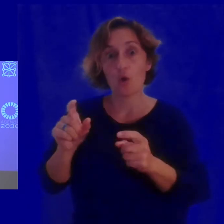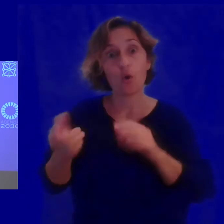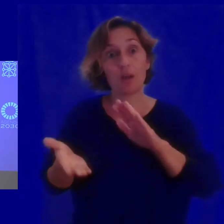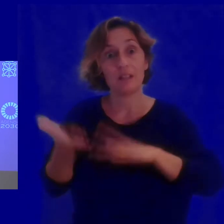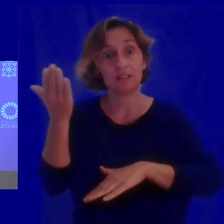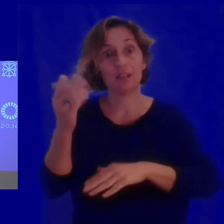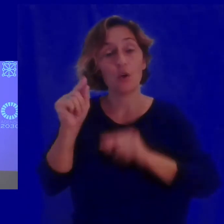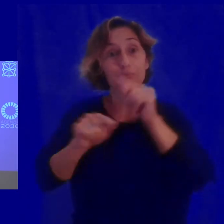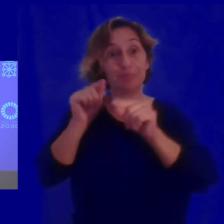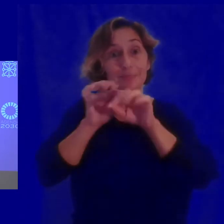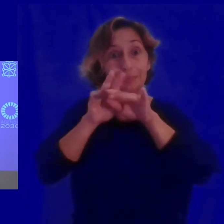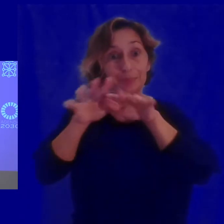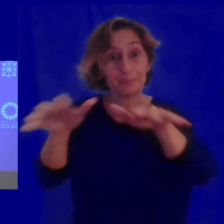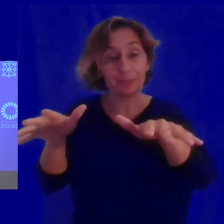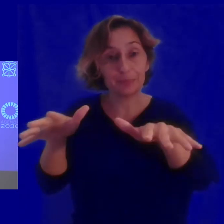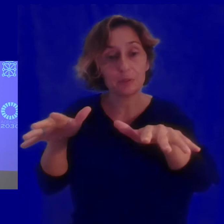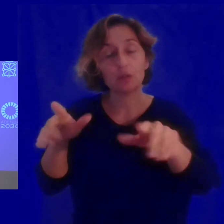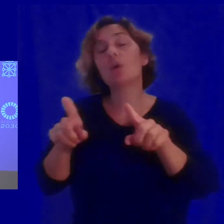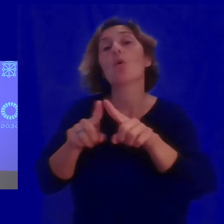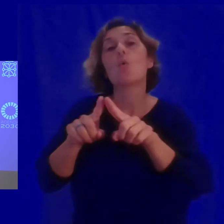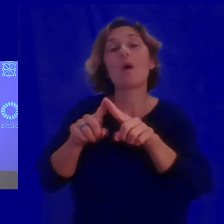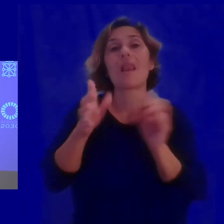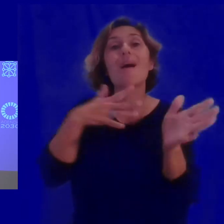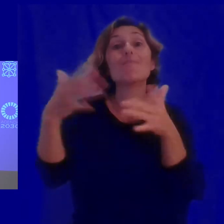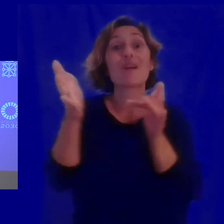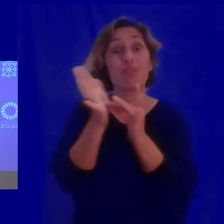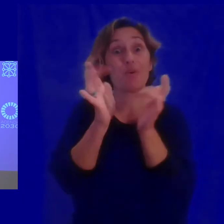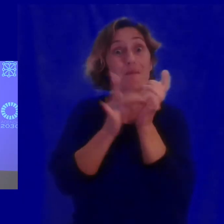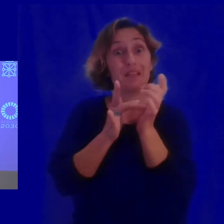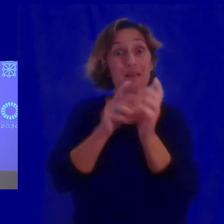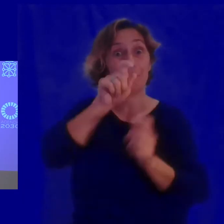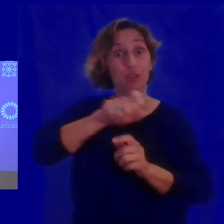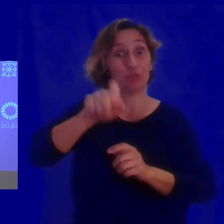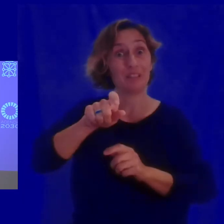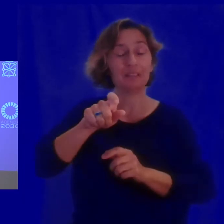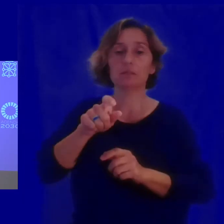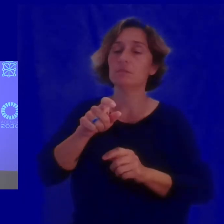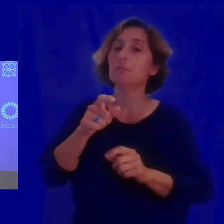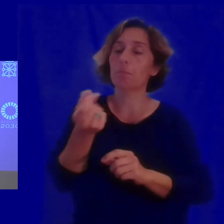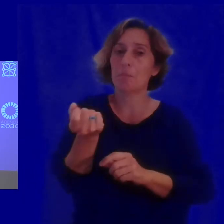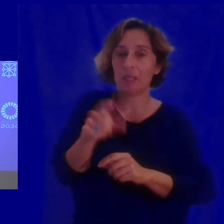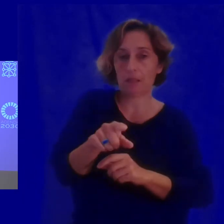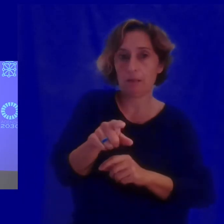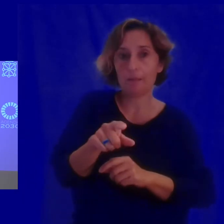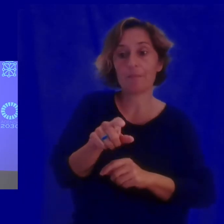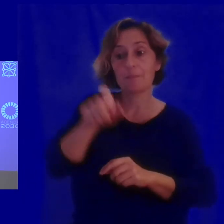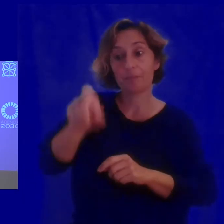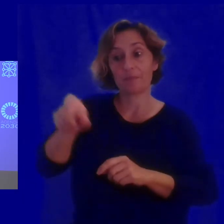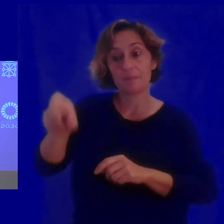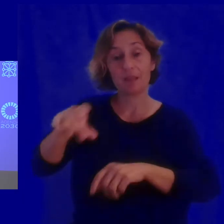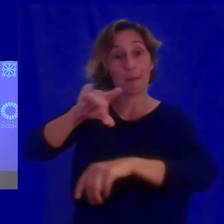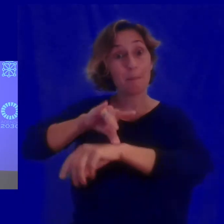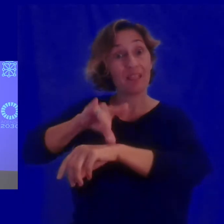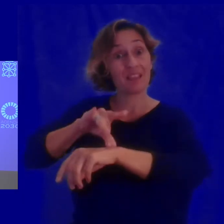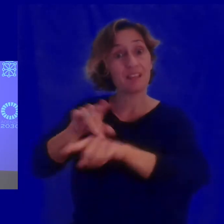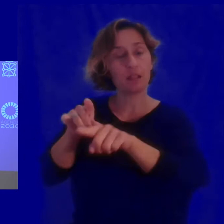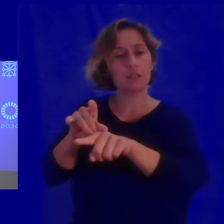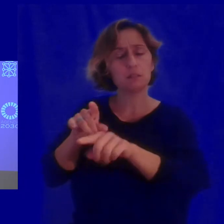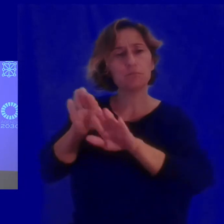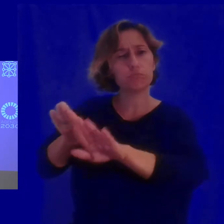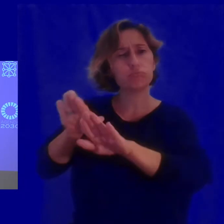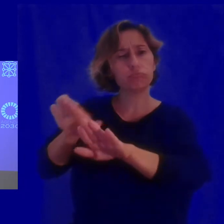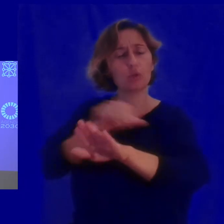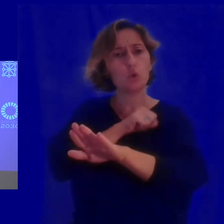Está en niveles equiparables a marzo y abril, ya que estamos ante pacientes que son de larga duración y